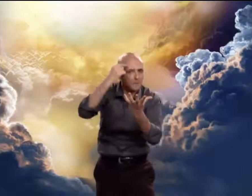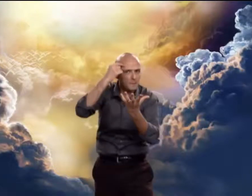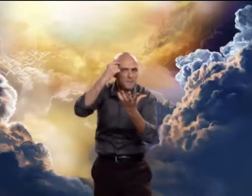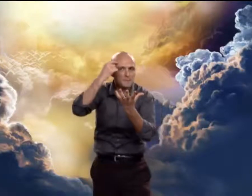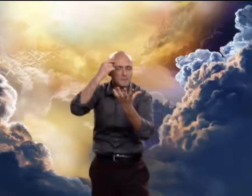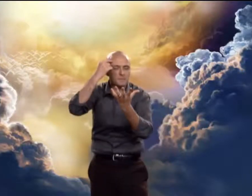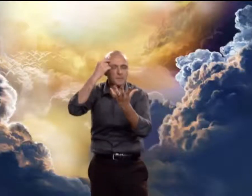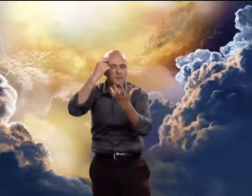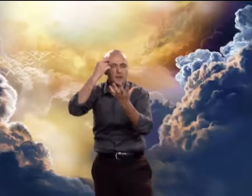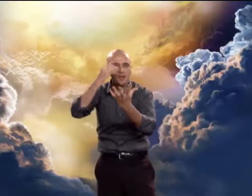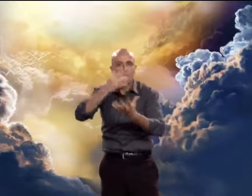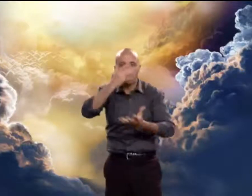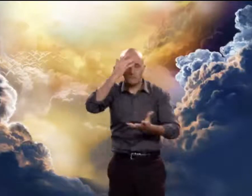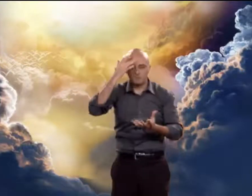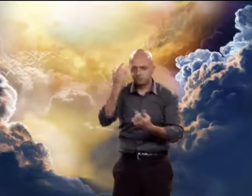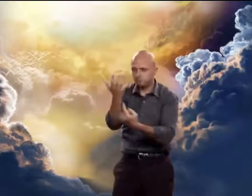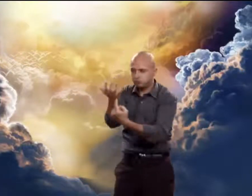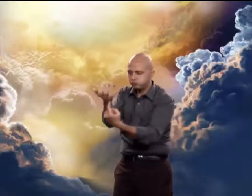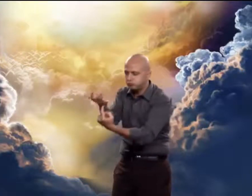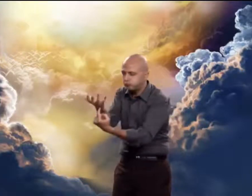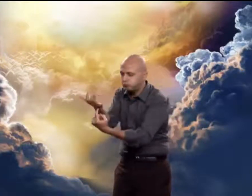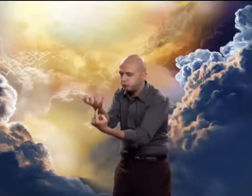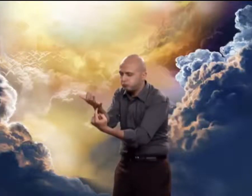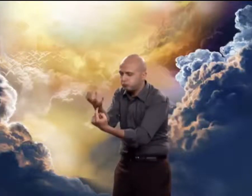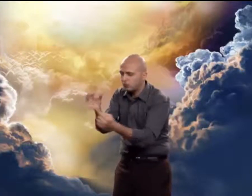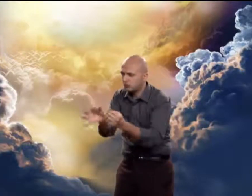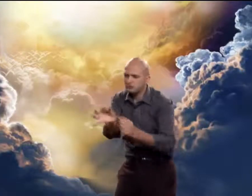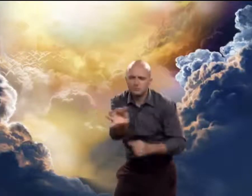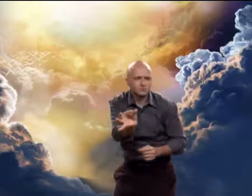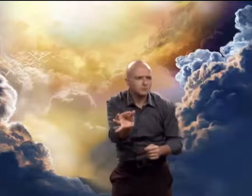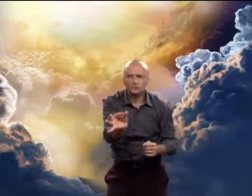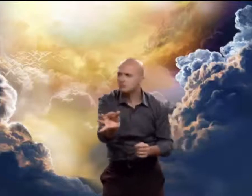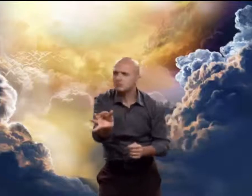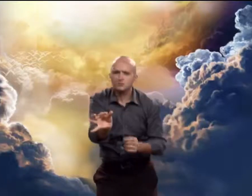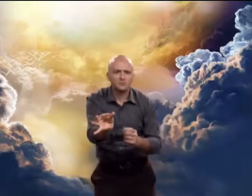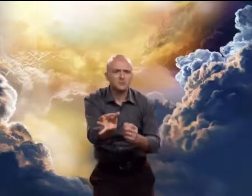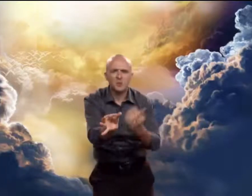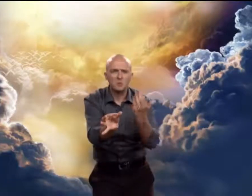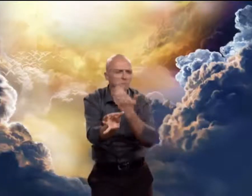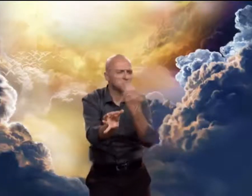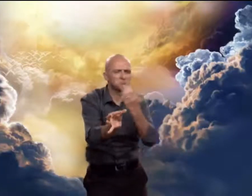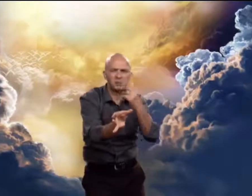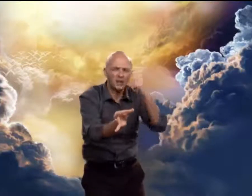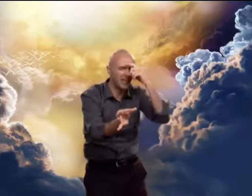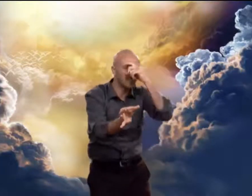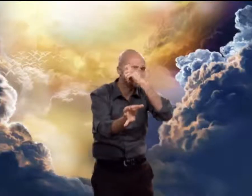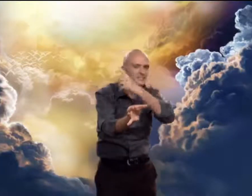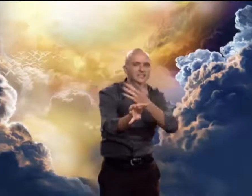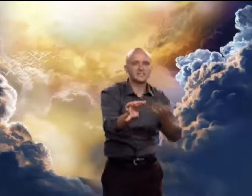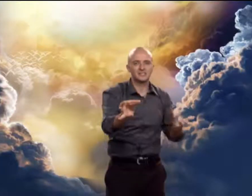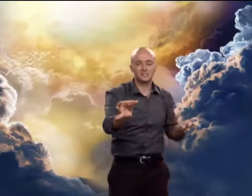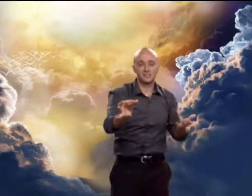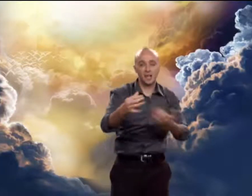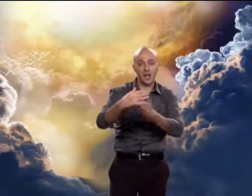aspas. Lua como sangue. De acordo com Isaiah Thomas, abre